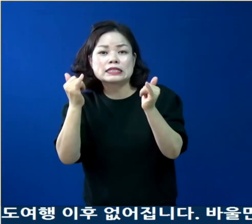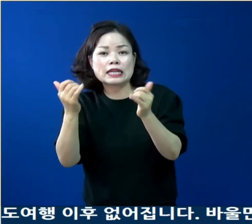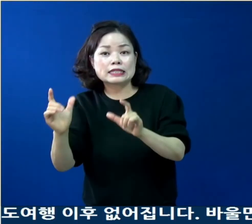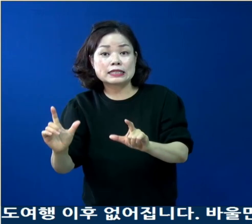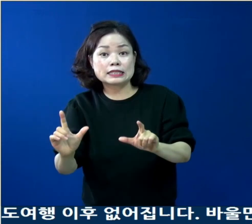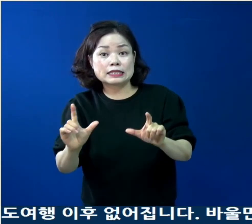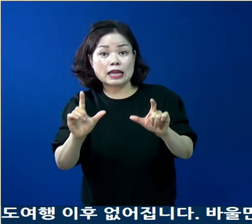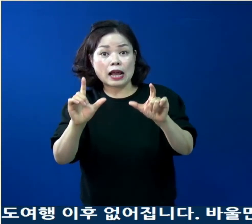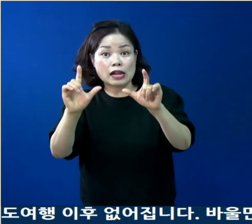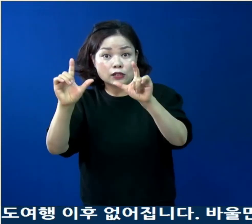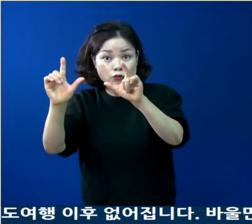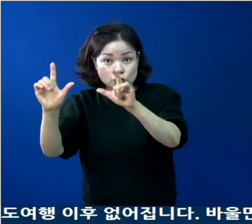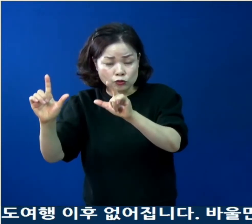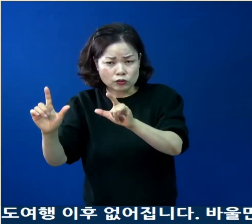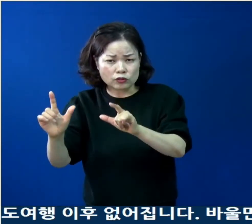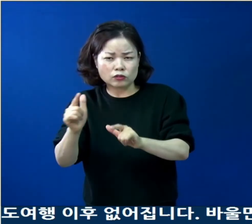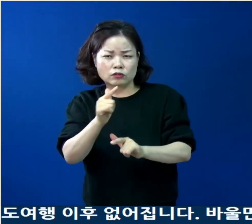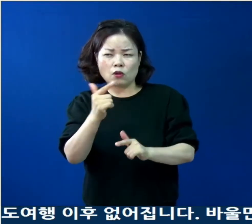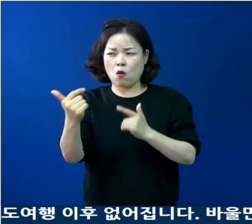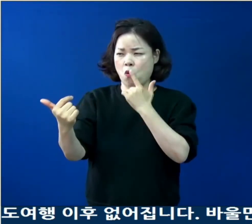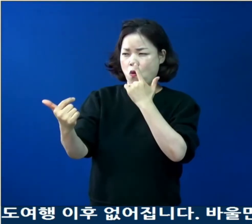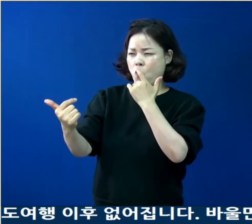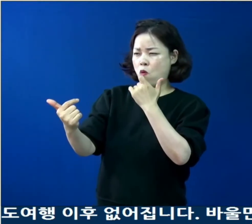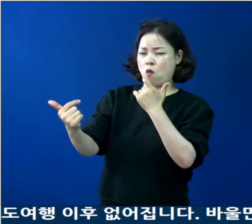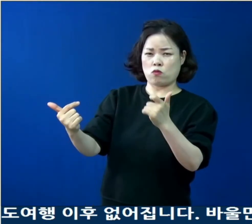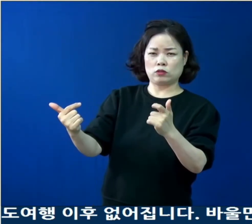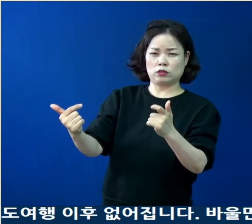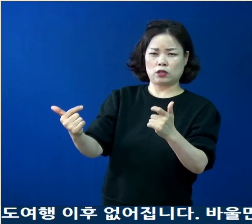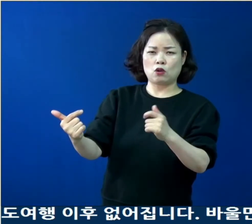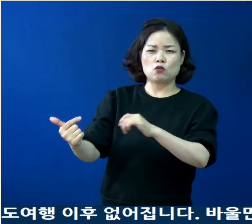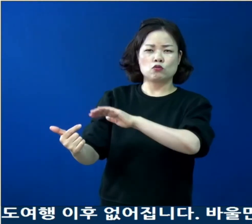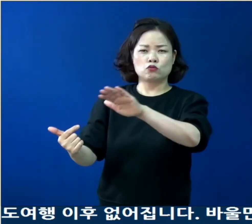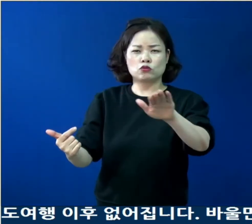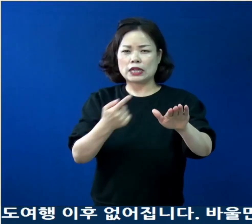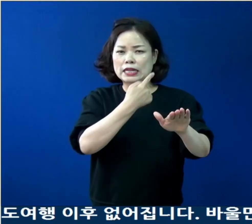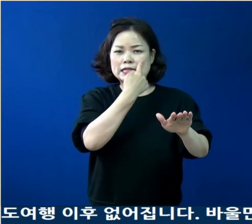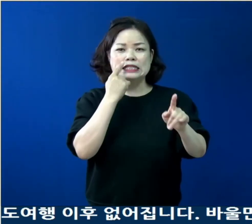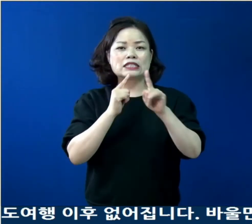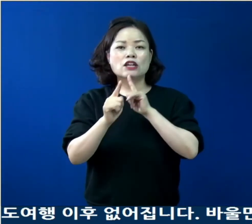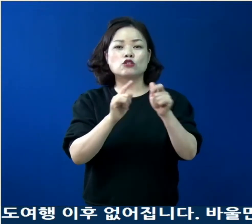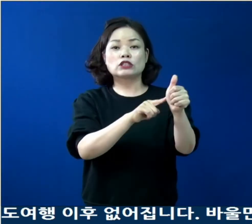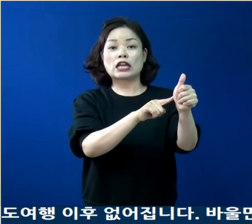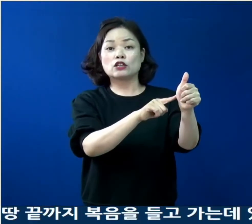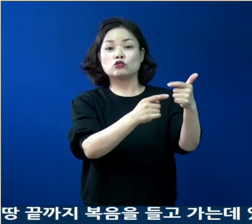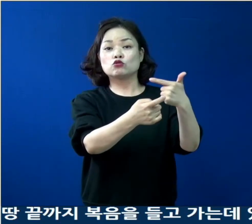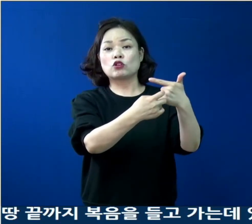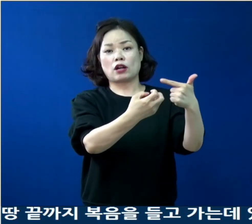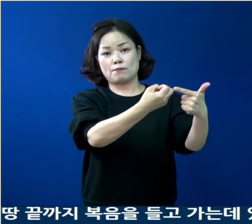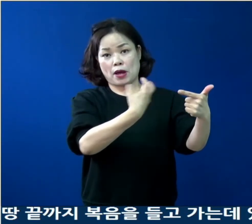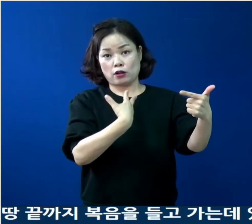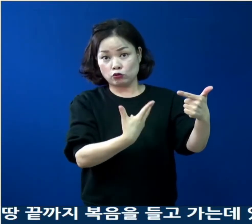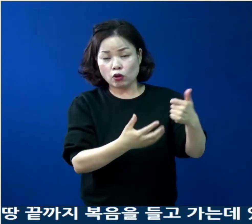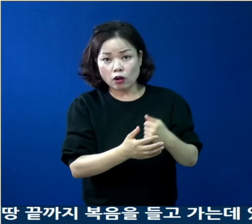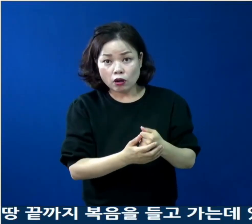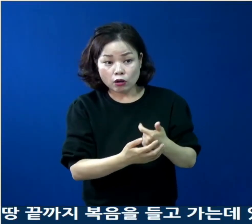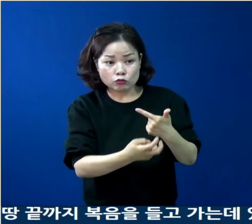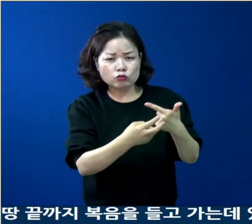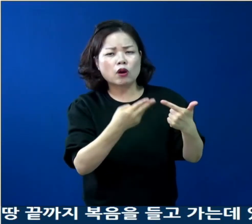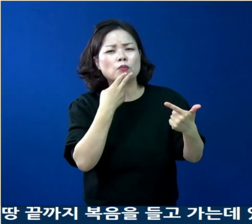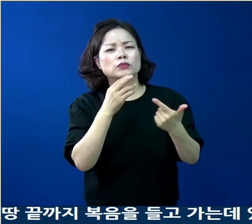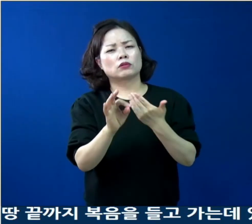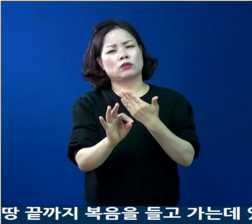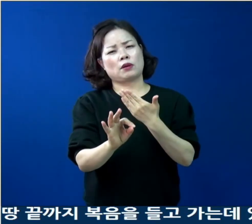삶을 사는 게 너무 멋있는 삶이었다는 것을 우리에게 증언해 준 사람입니다. 그러니까 누가가